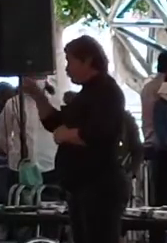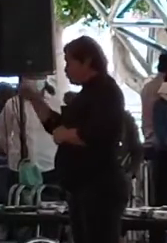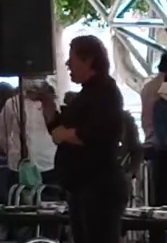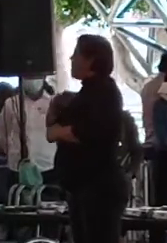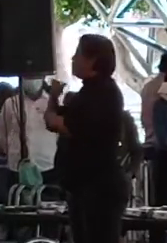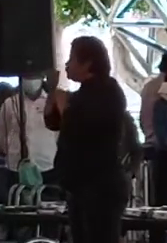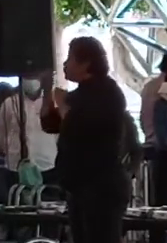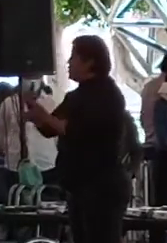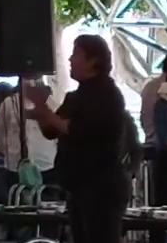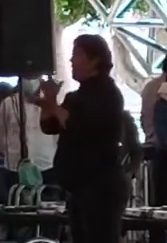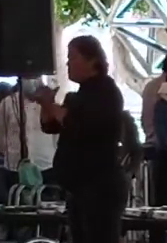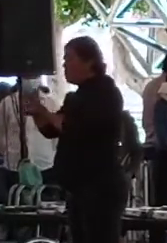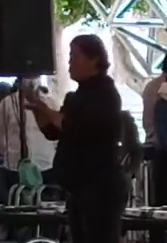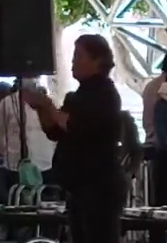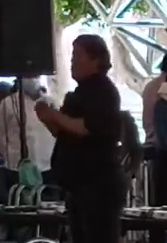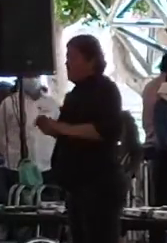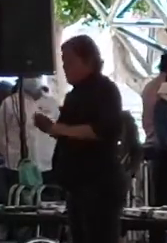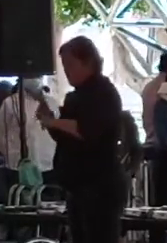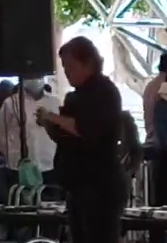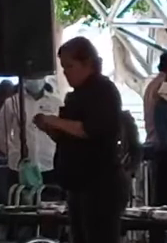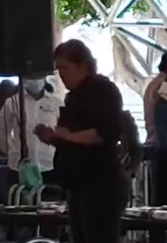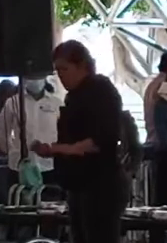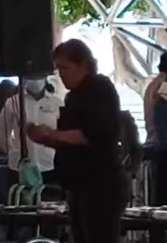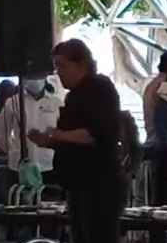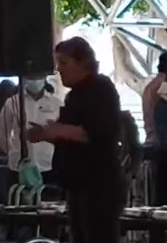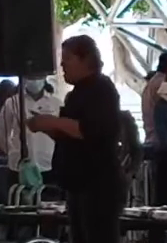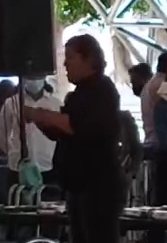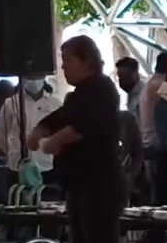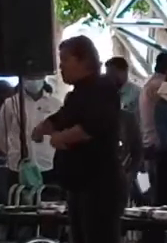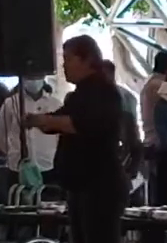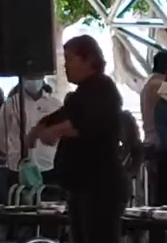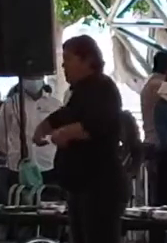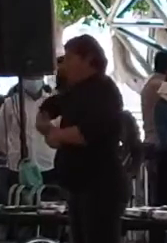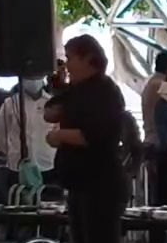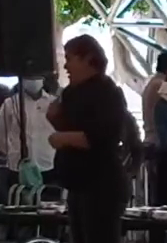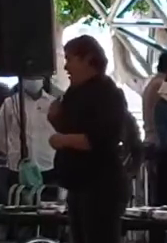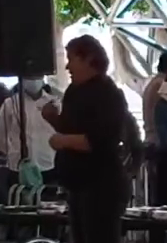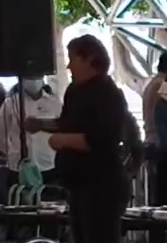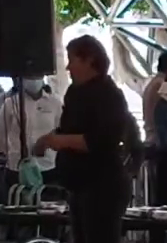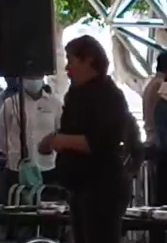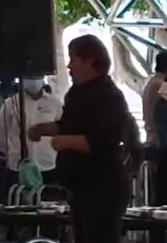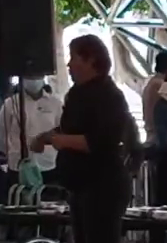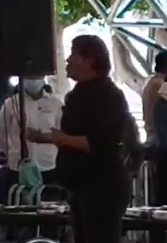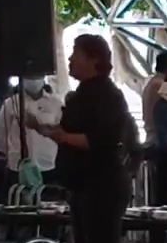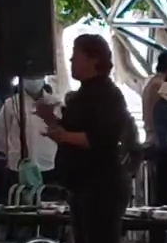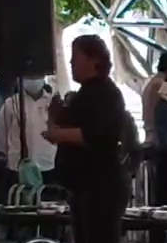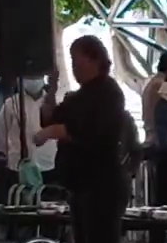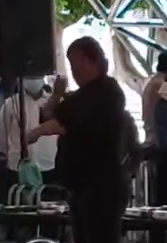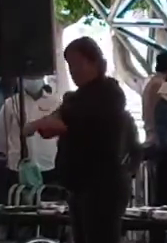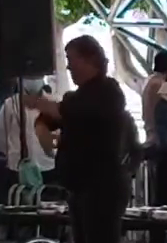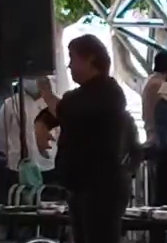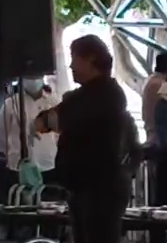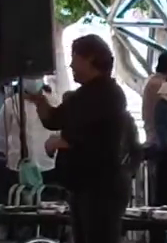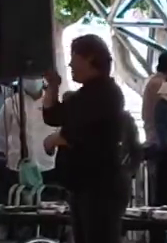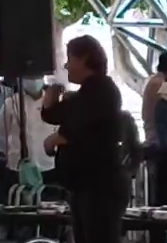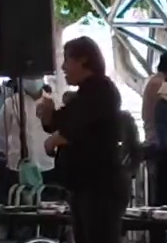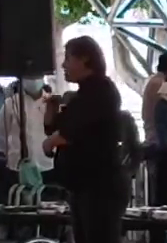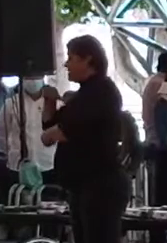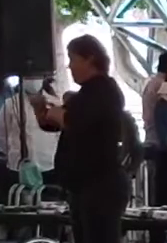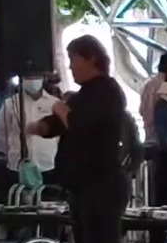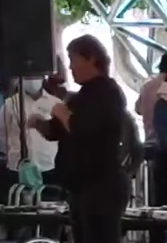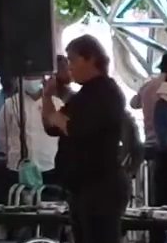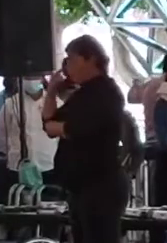de su apoyo de silla de ruedas, de andaderas, de muletas, de prótesis, de operaciones gratuitas de la